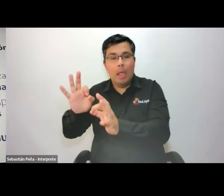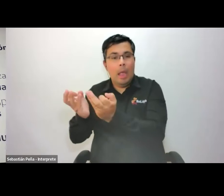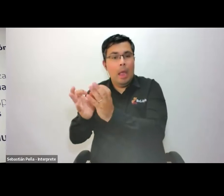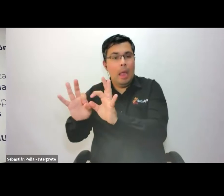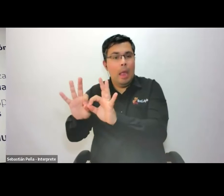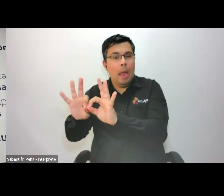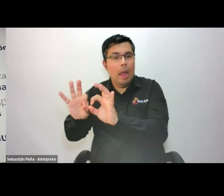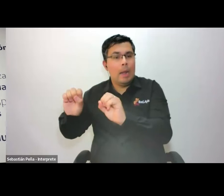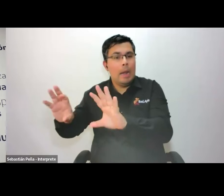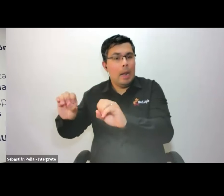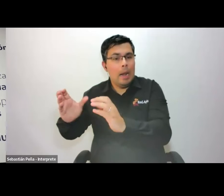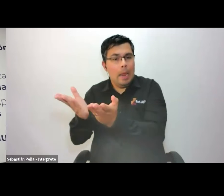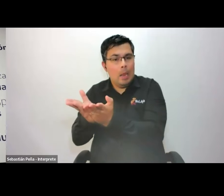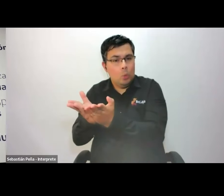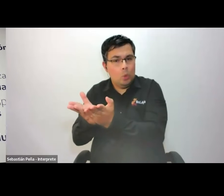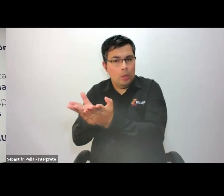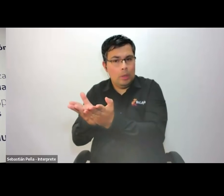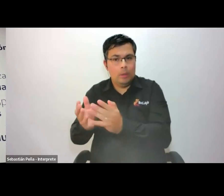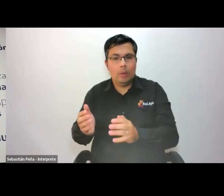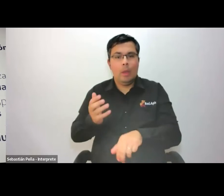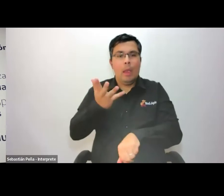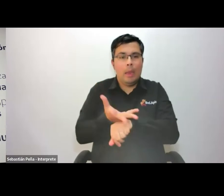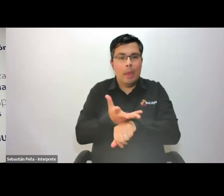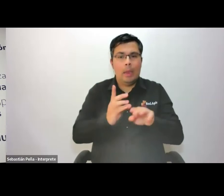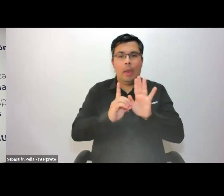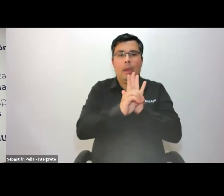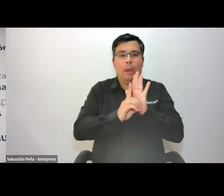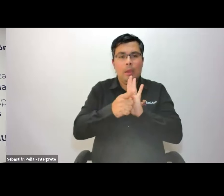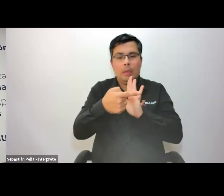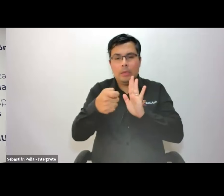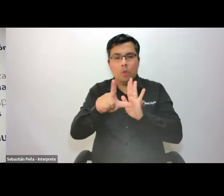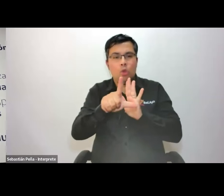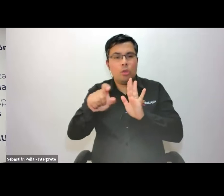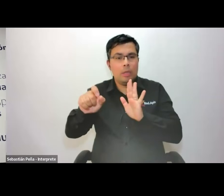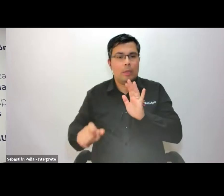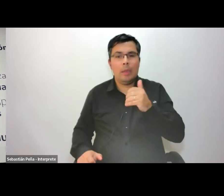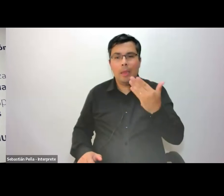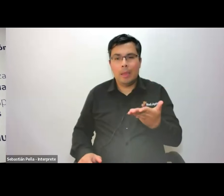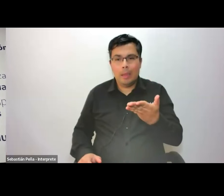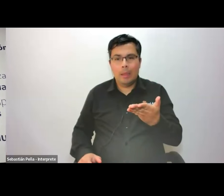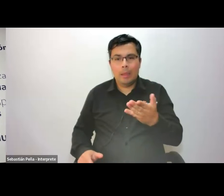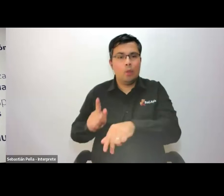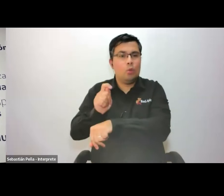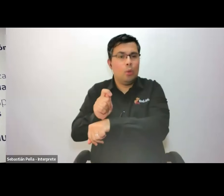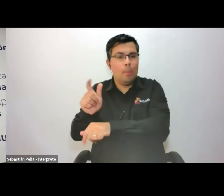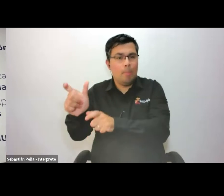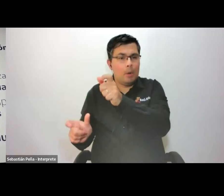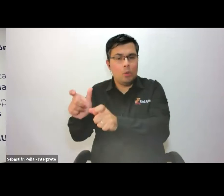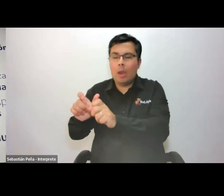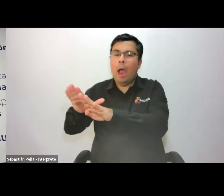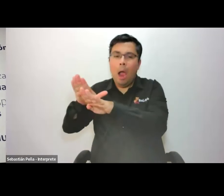170 siempre se refiere a equipos multidisciplinarios que entregan determinados apoyos, en general en aula, también pueden